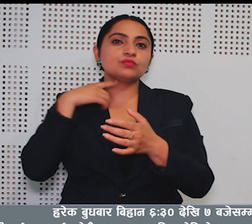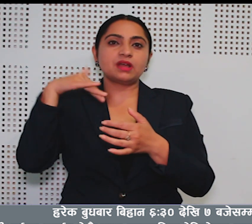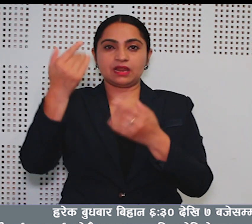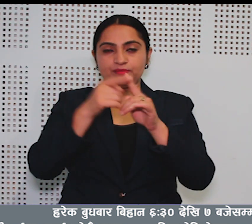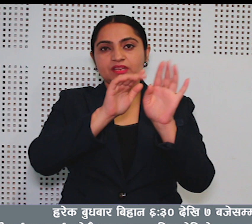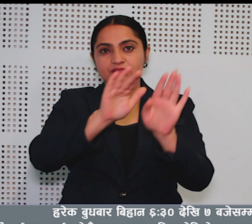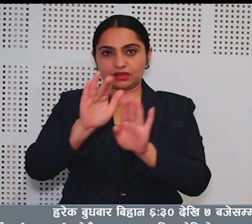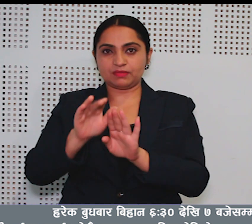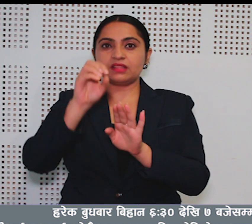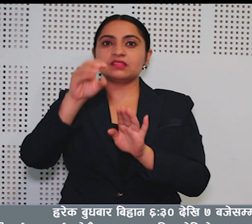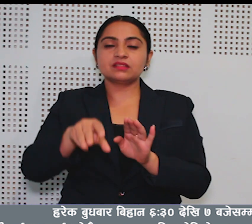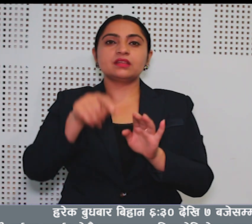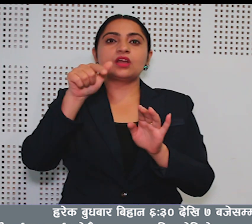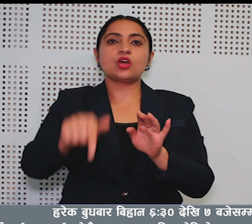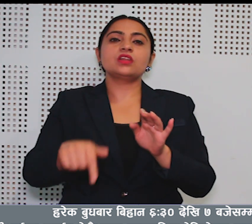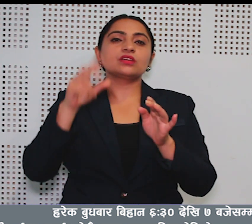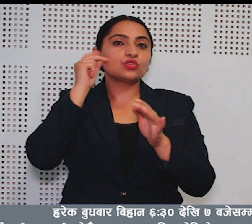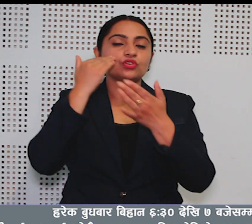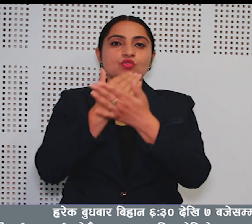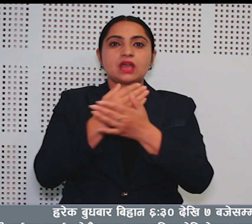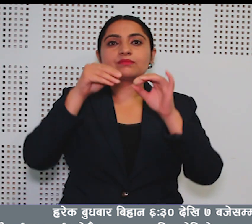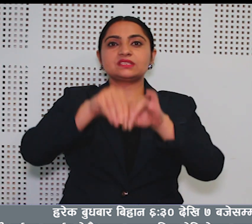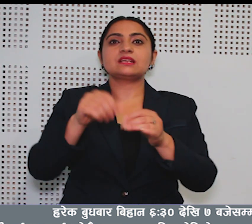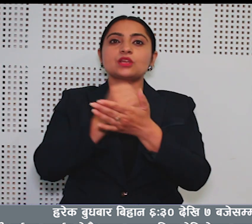पनि धन्यवाद दिँदै अहिलेको रेडियो कार्यक्रम साझा पहलबाट